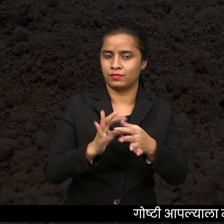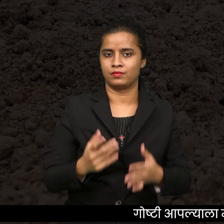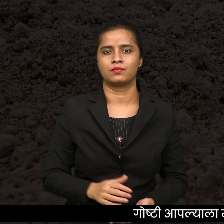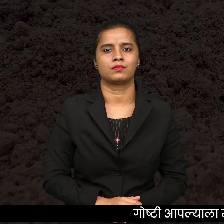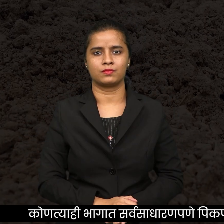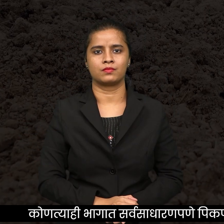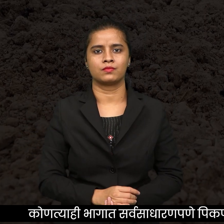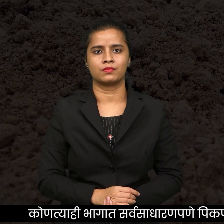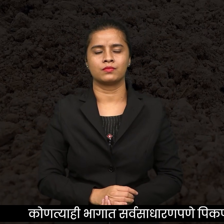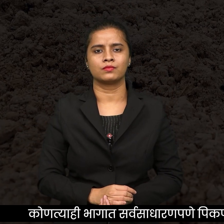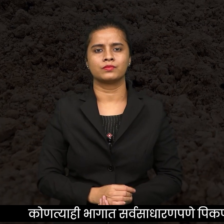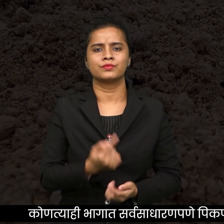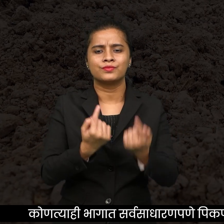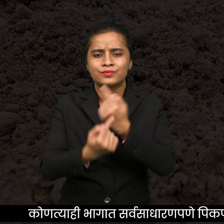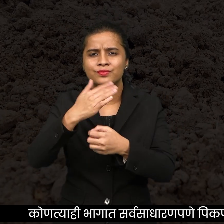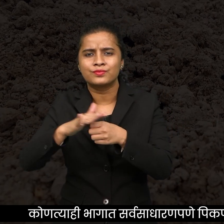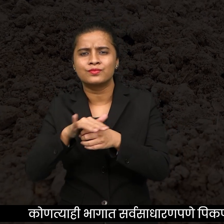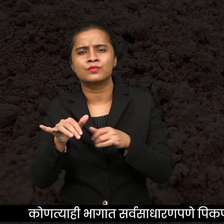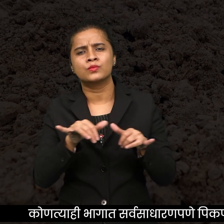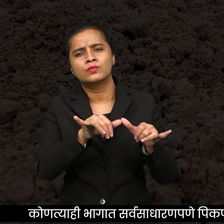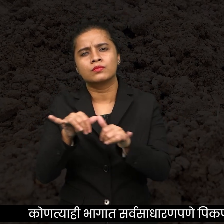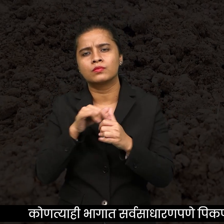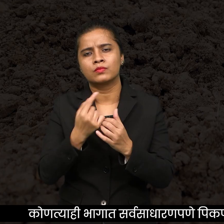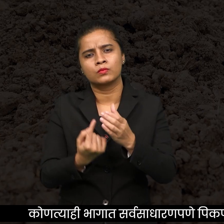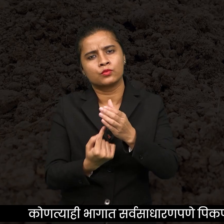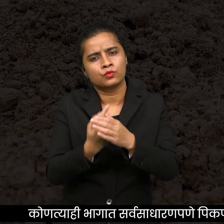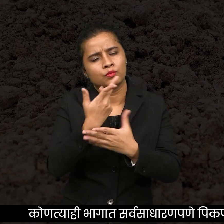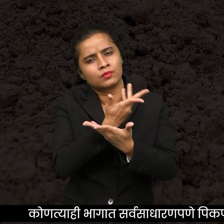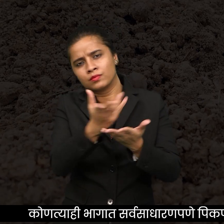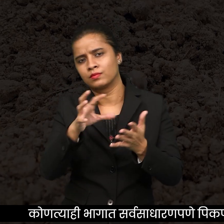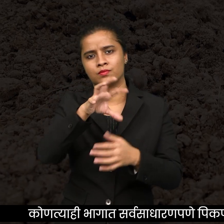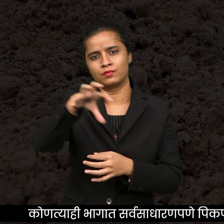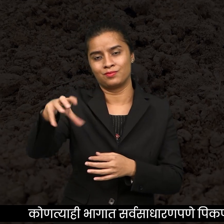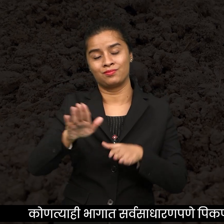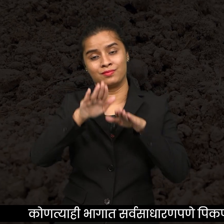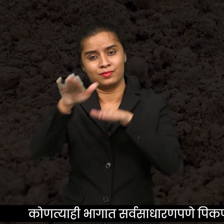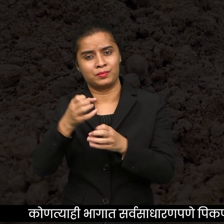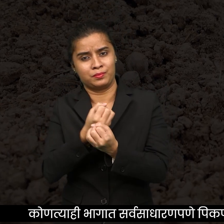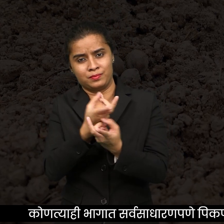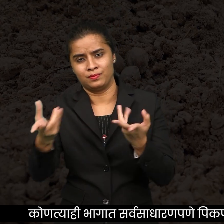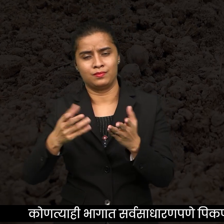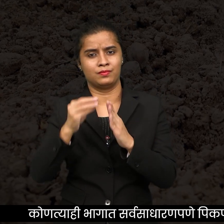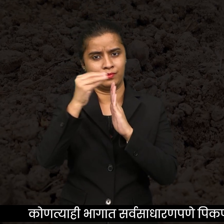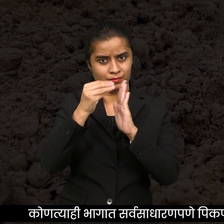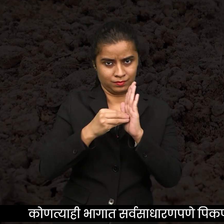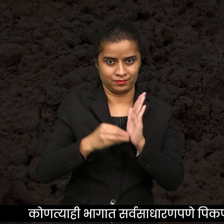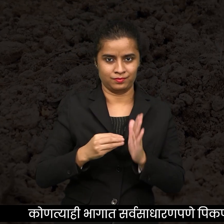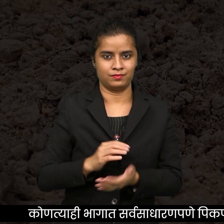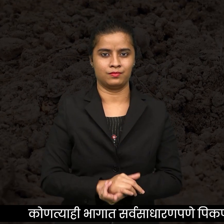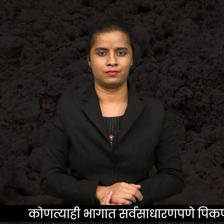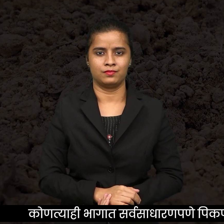हव्यात. कोणत्याही भागात सर्वसाधारणपणे पिकणारी पिके अनेक घटकांवर अवलंबून